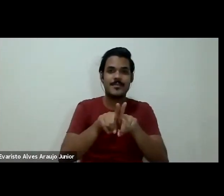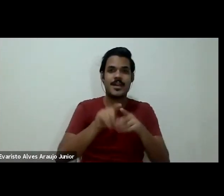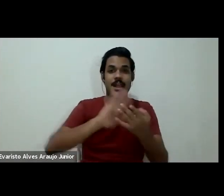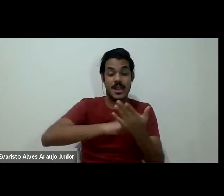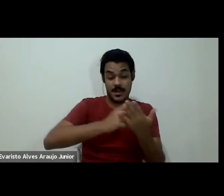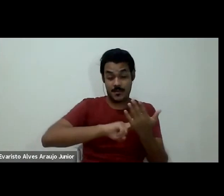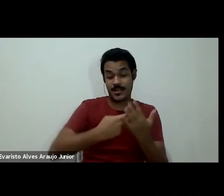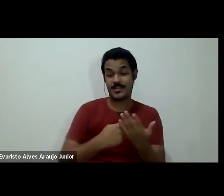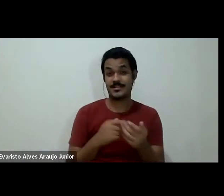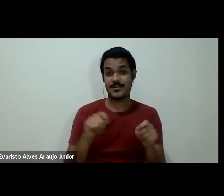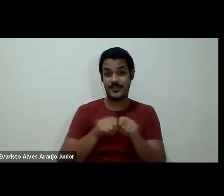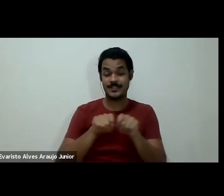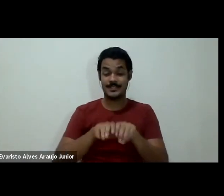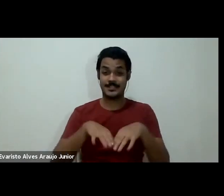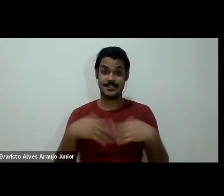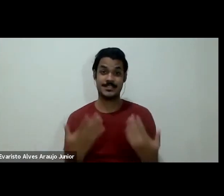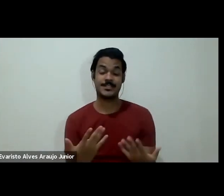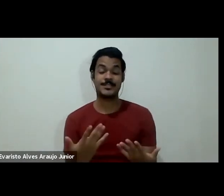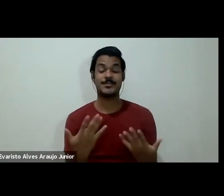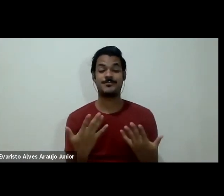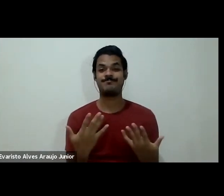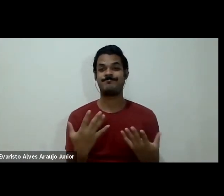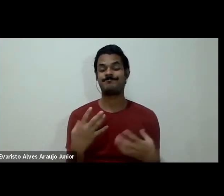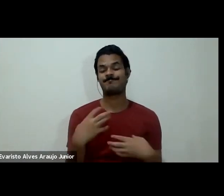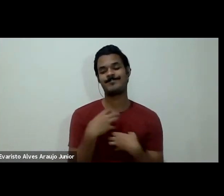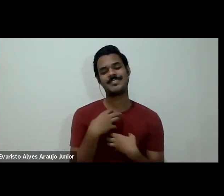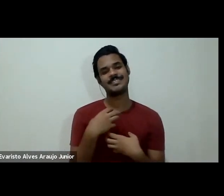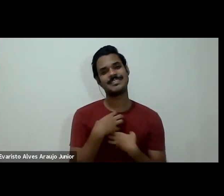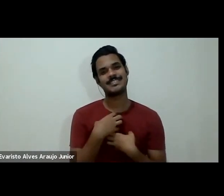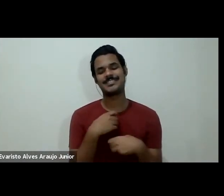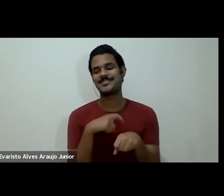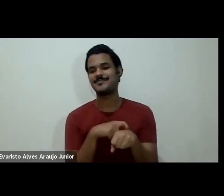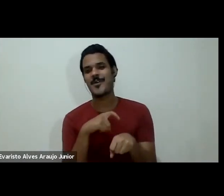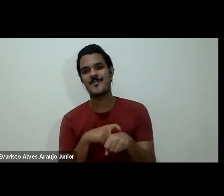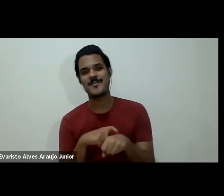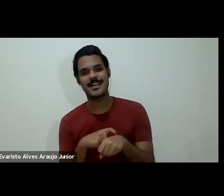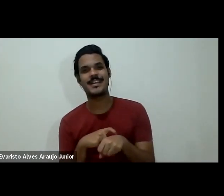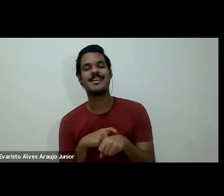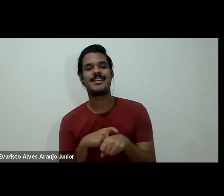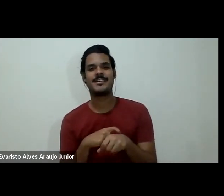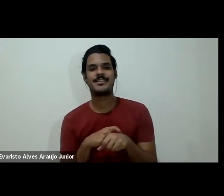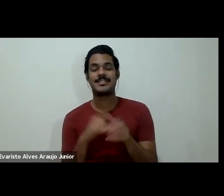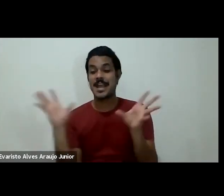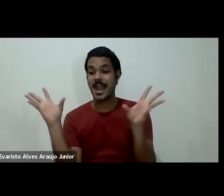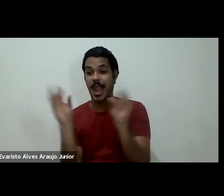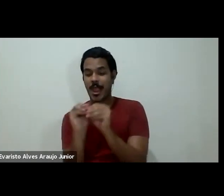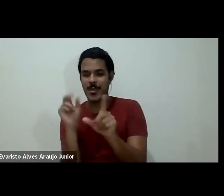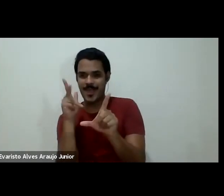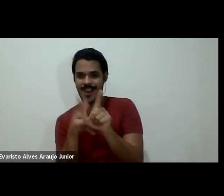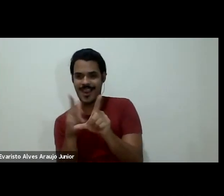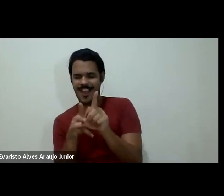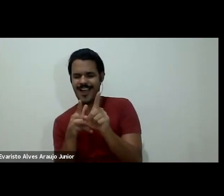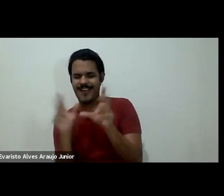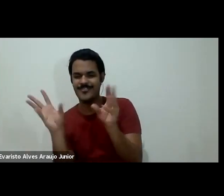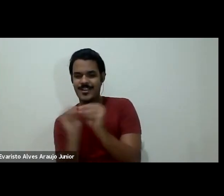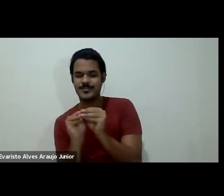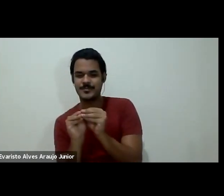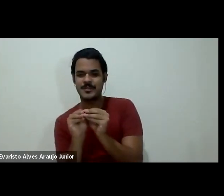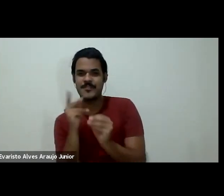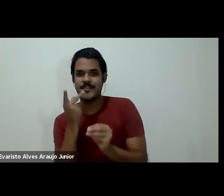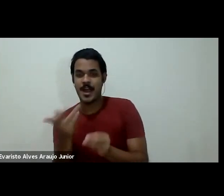interpretação. Então, esse momento, se fosse para resumir a live, né, a minha